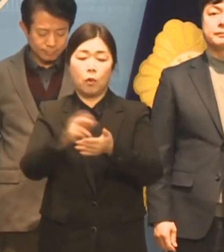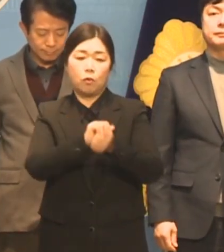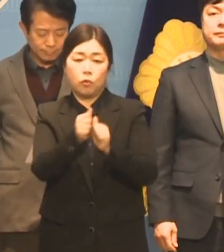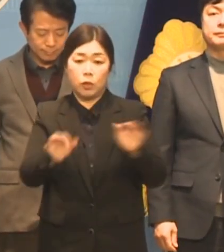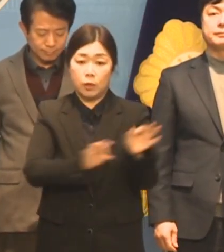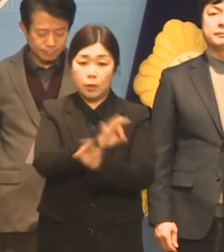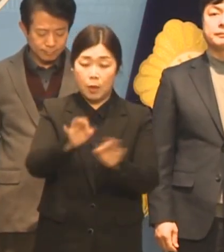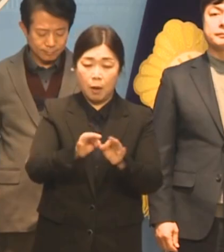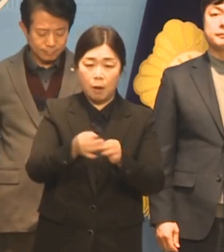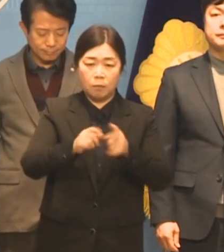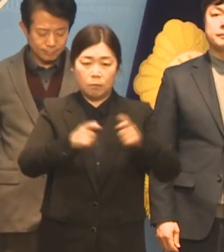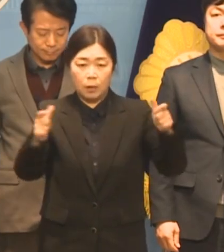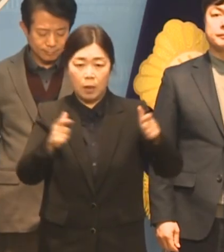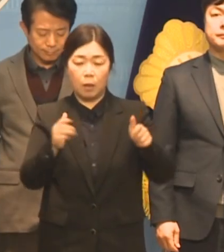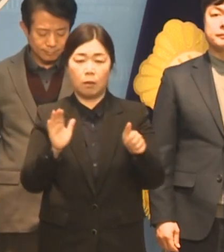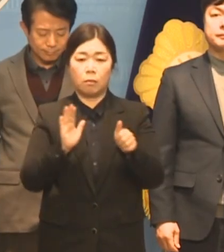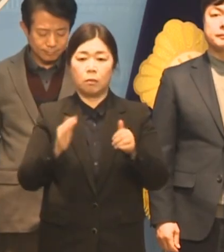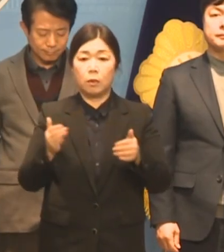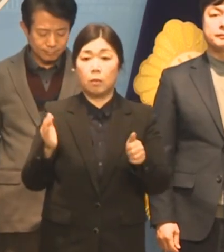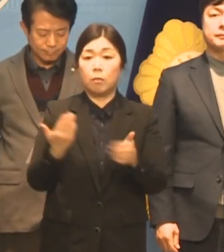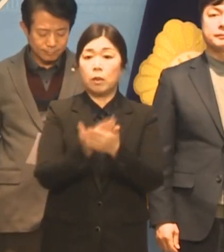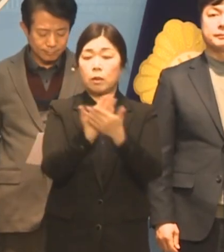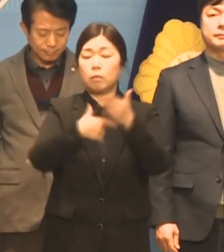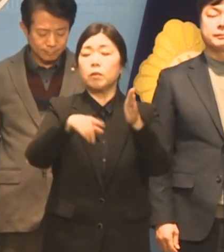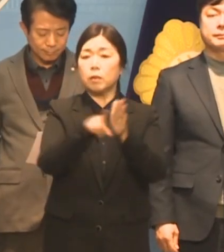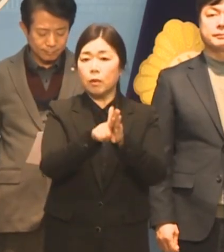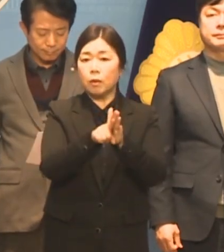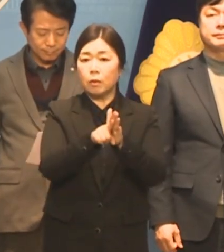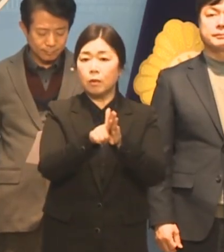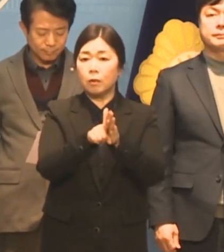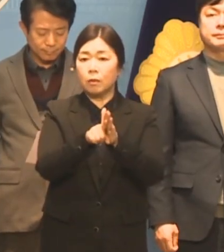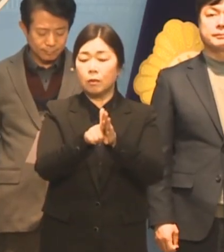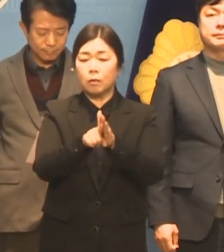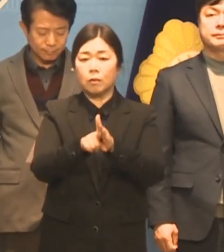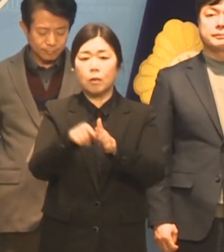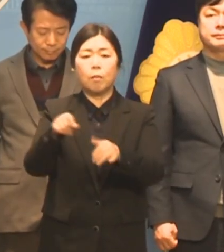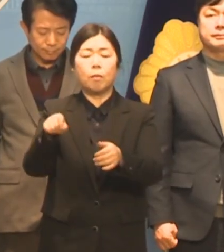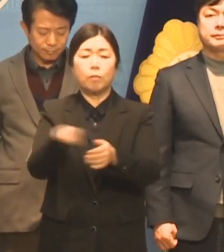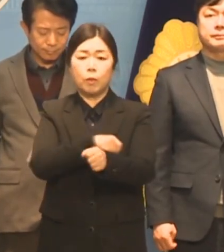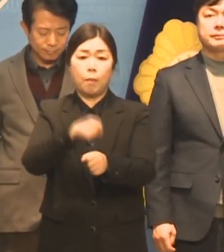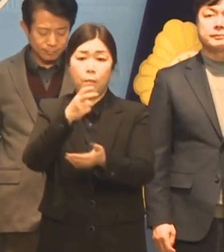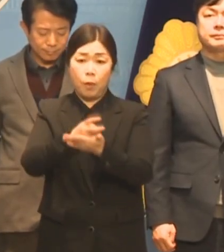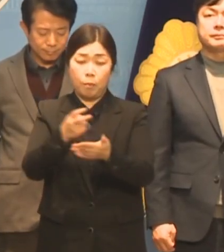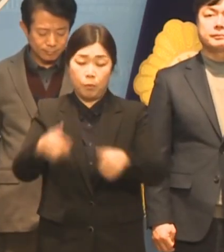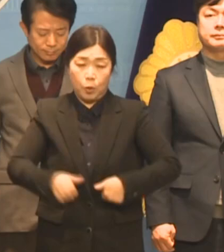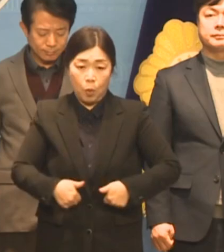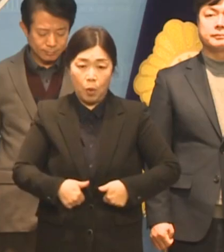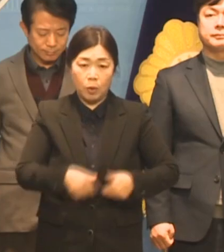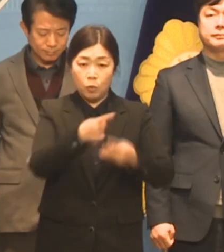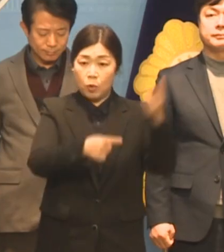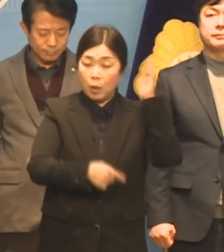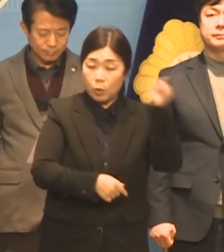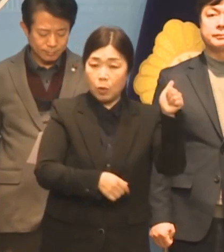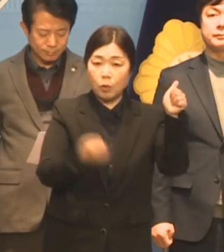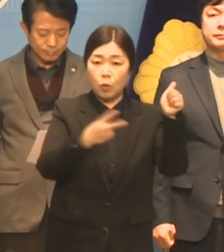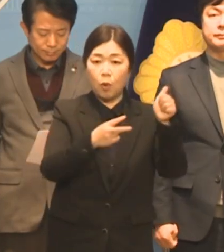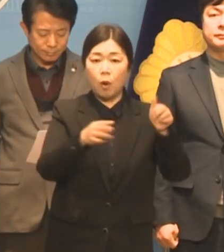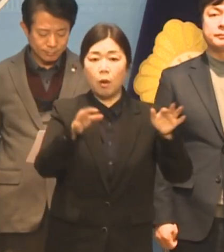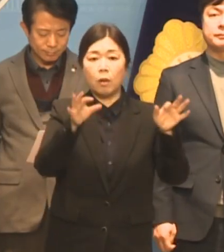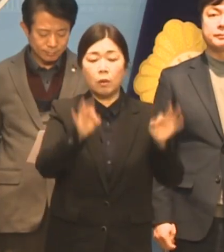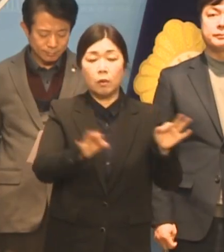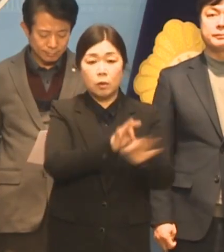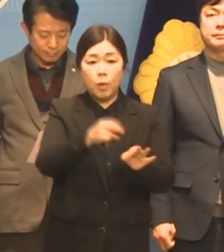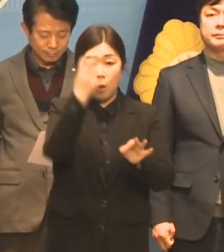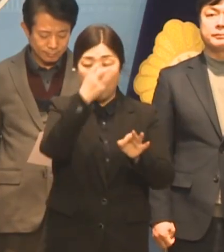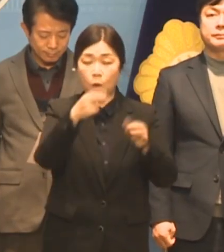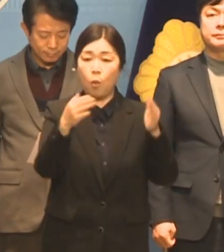위한 계획들을 발표한 바 있습니다. 윤석열 대통령도 주장을 했었고, 그리고 금융위원회, 금융감독원, 또